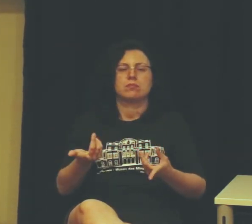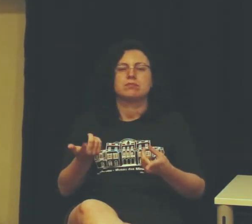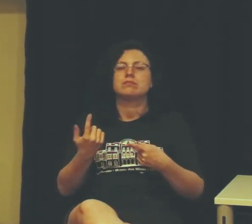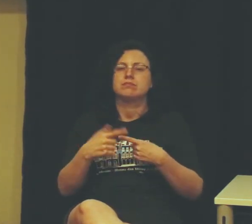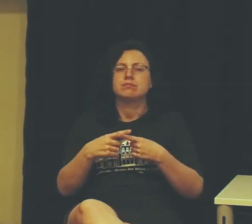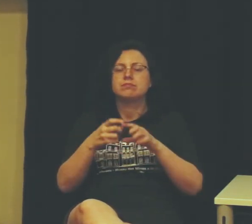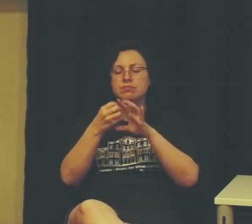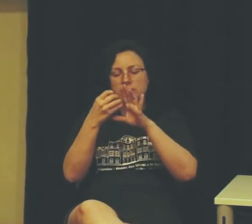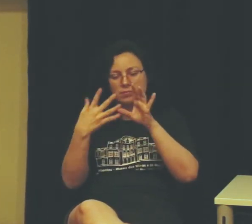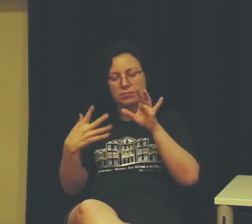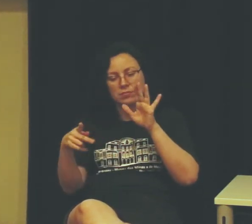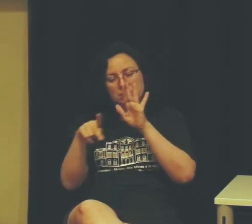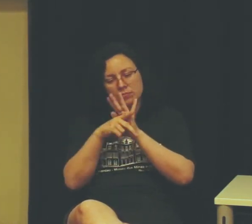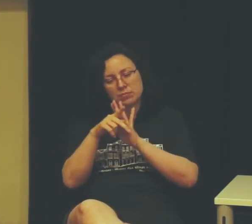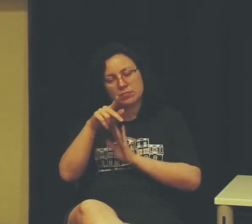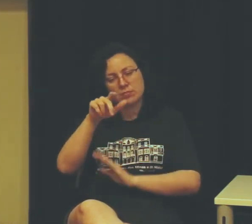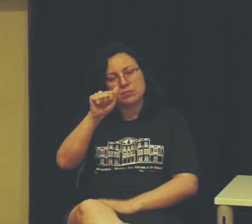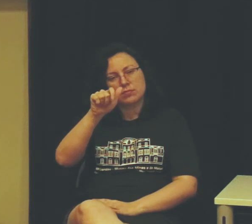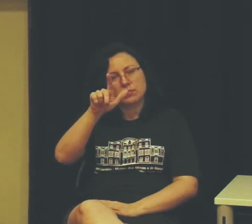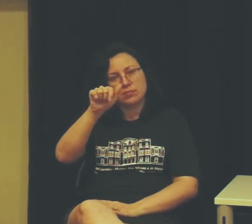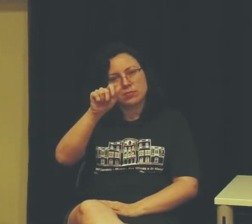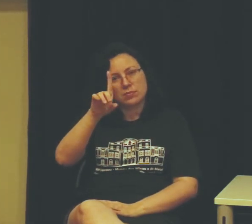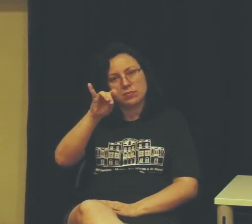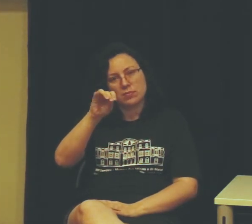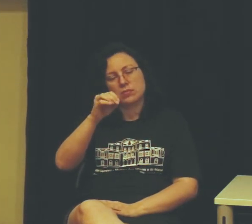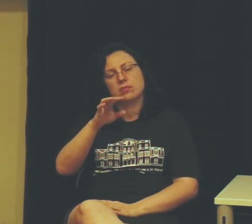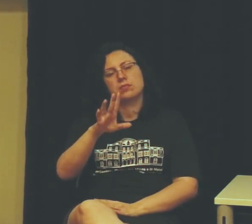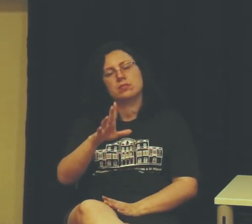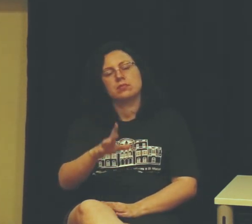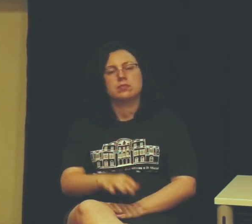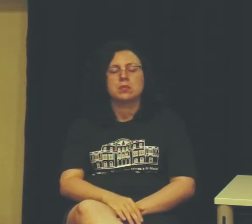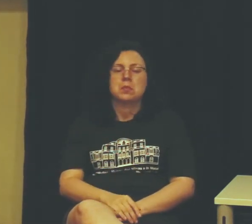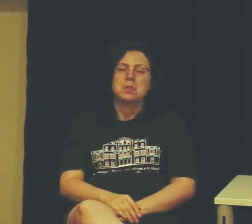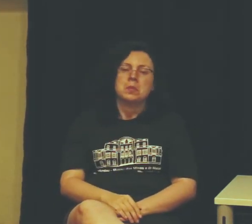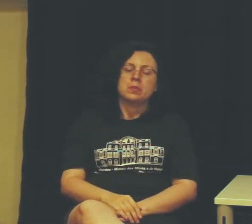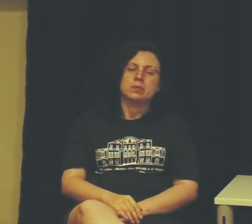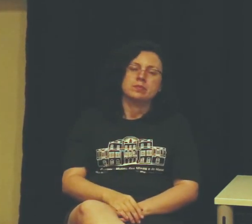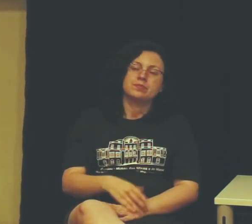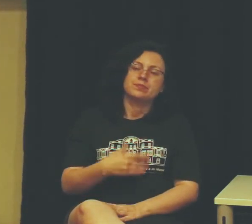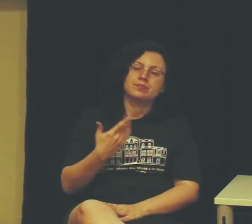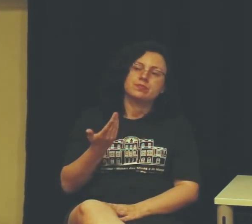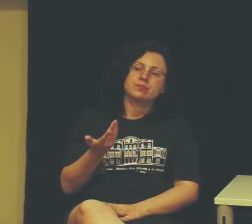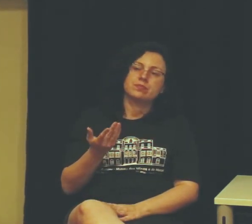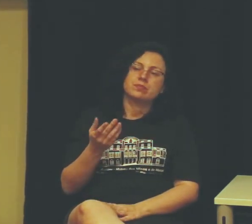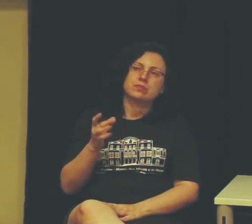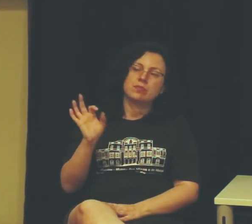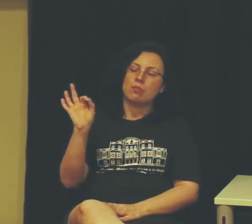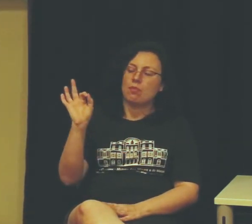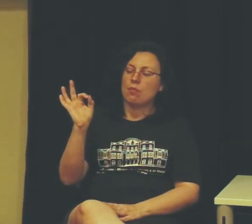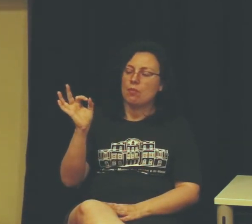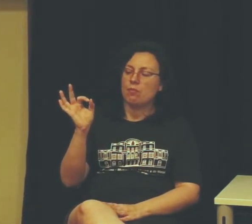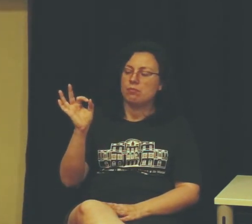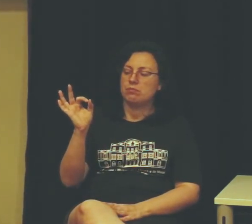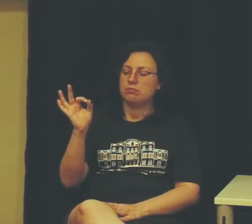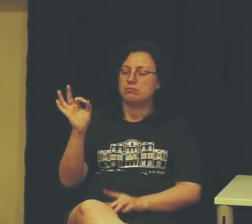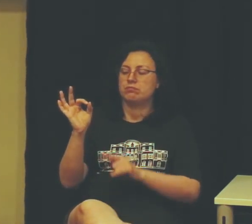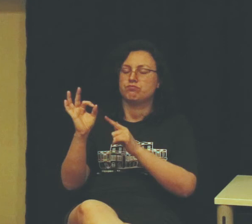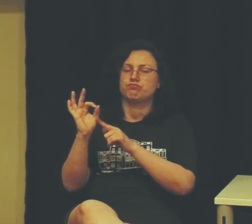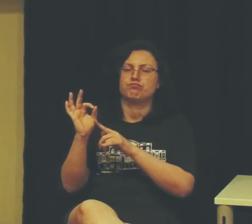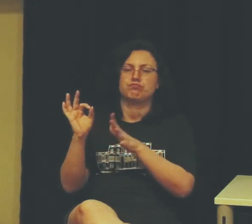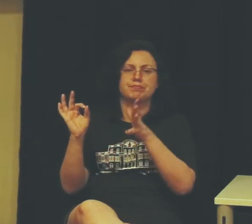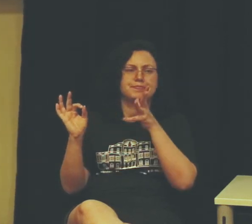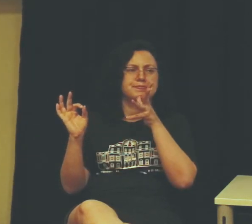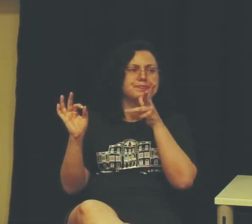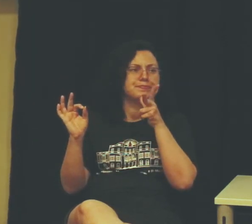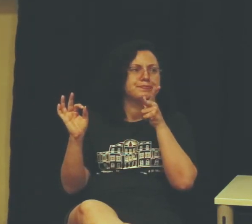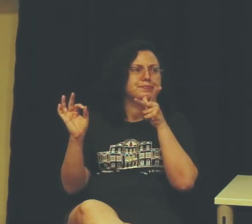a essa característica do paládio não reagir com outros elementos químicos. Então, eram, por exemplo, moedas que iam ter um longo tempo